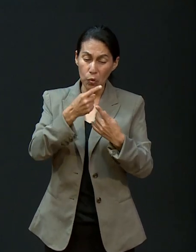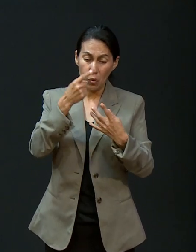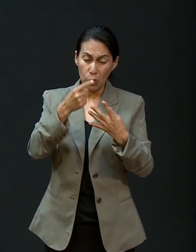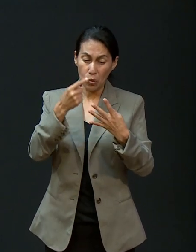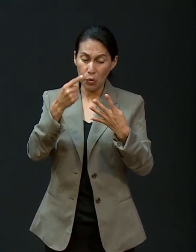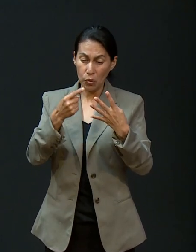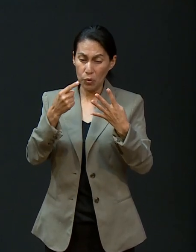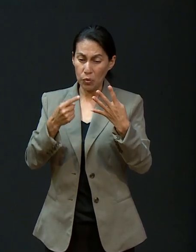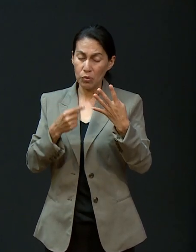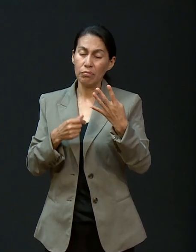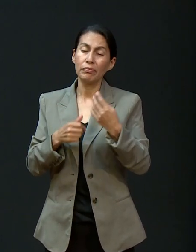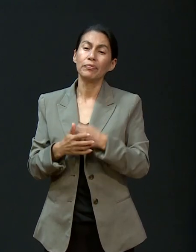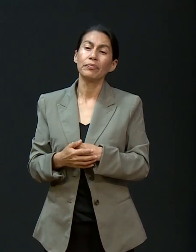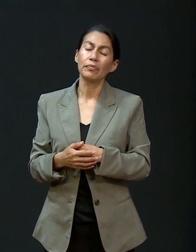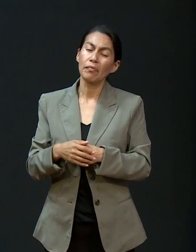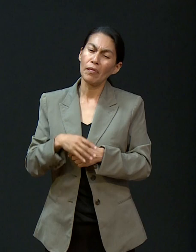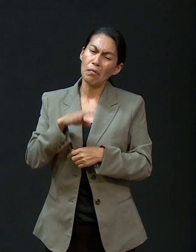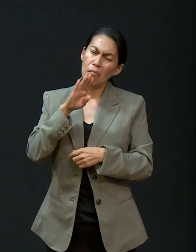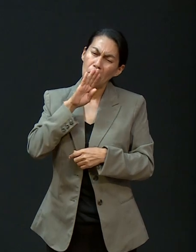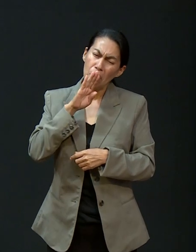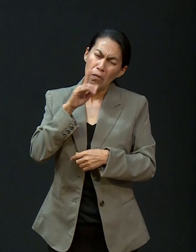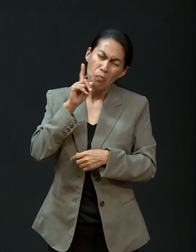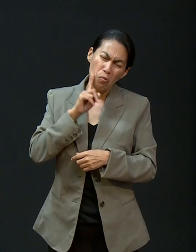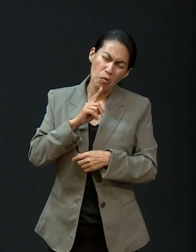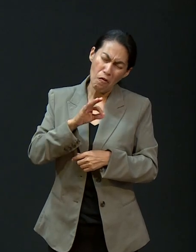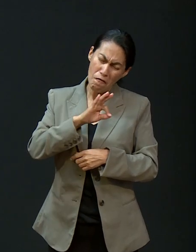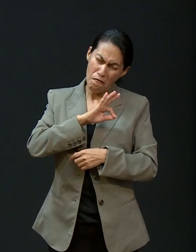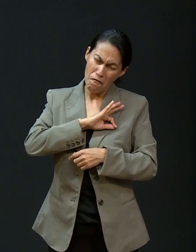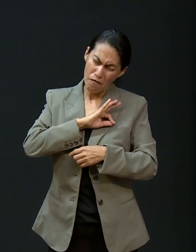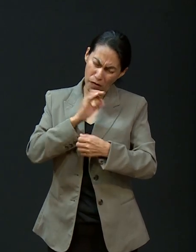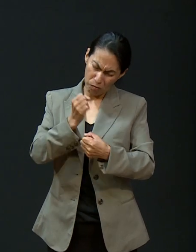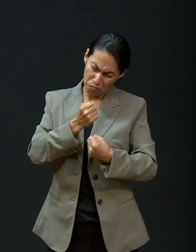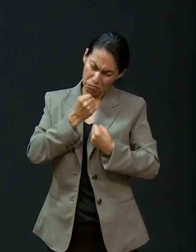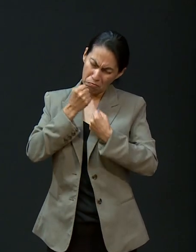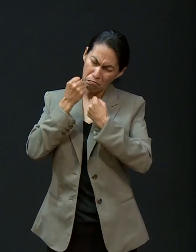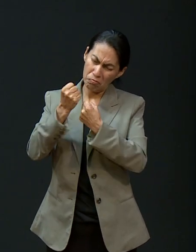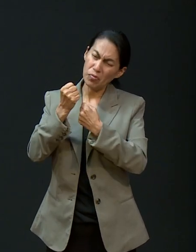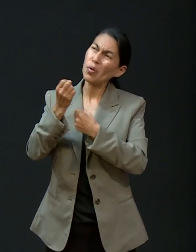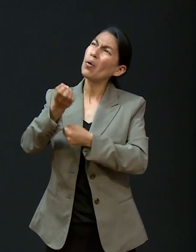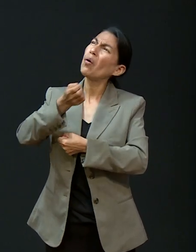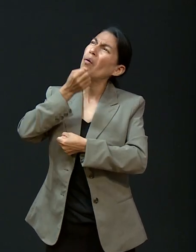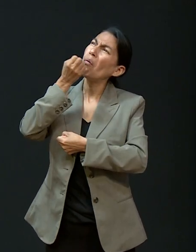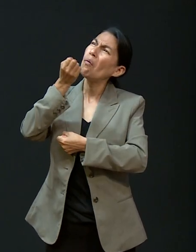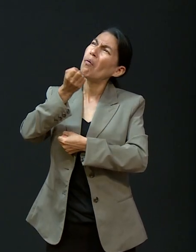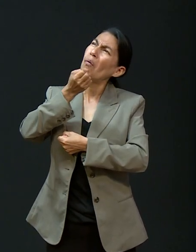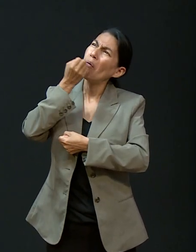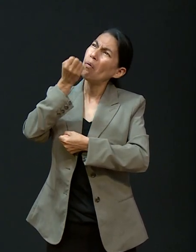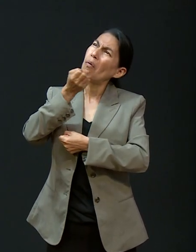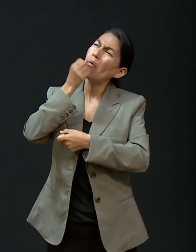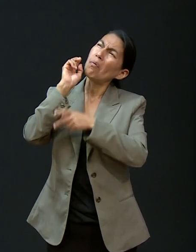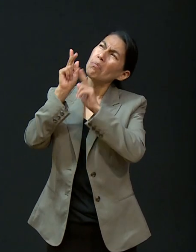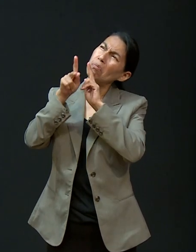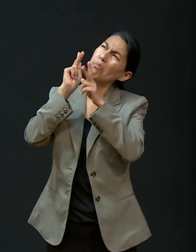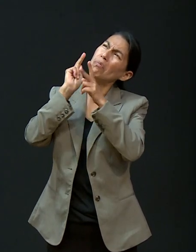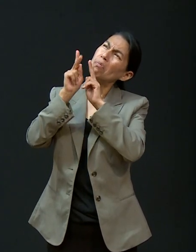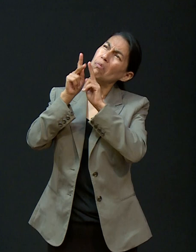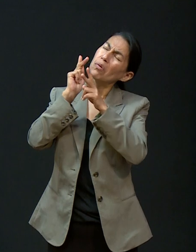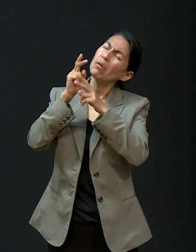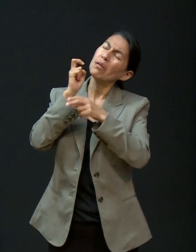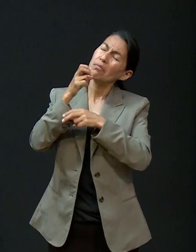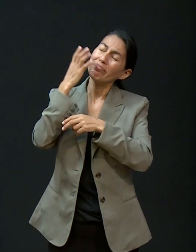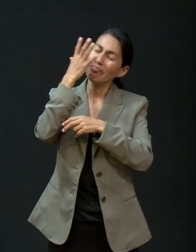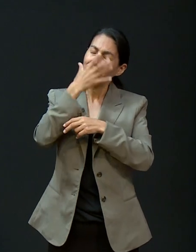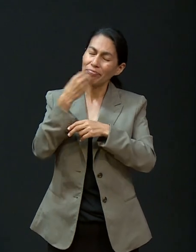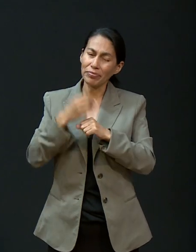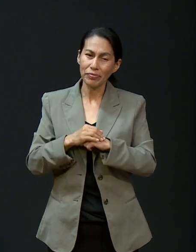todo, y va hablando de uno a uno. Es una mujer de mucha fe, y que sí platican la oración en su vida.